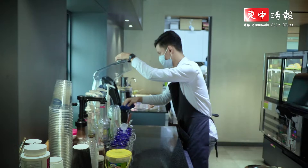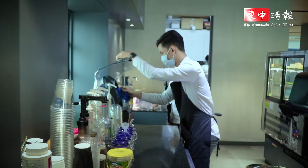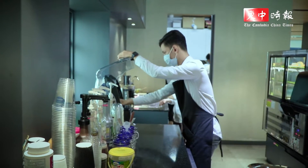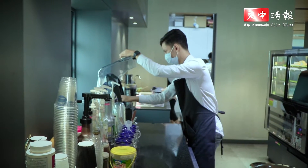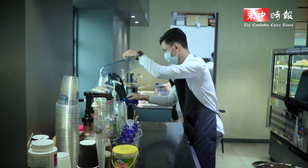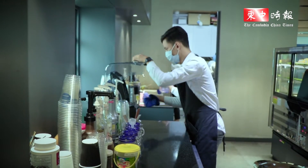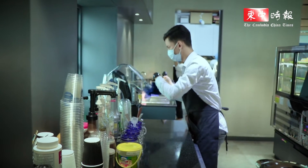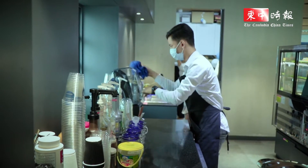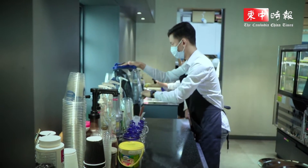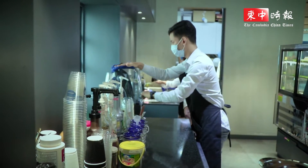识。